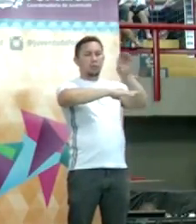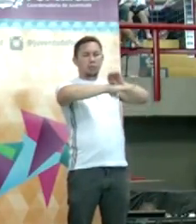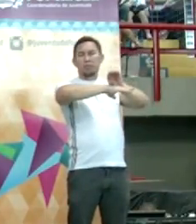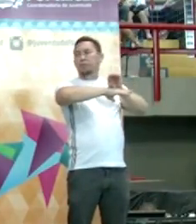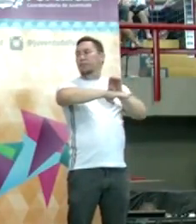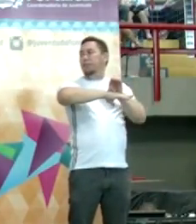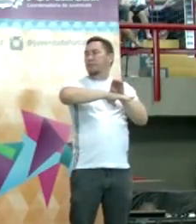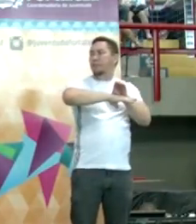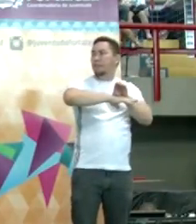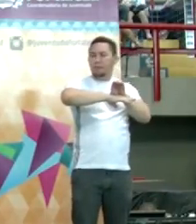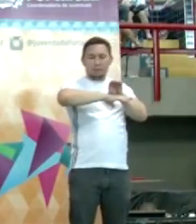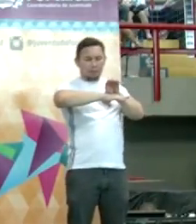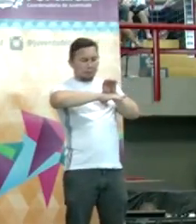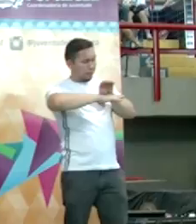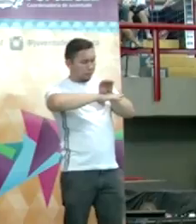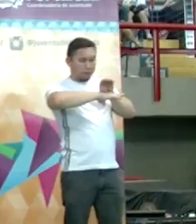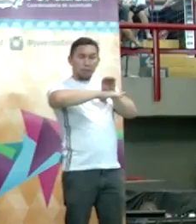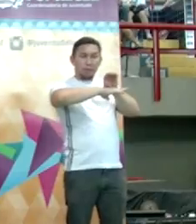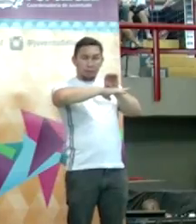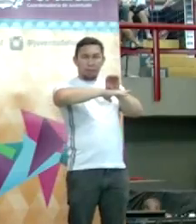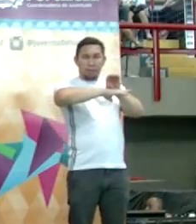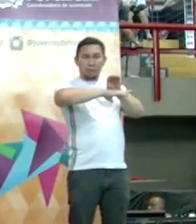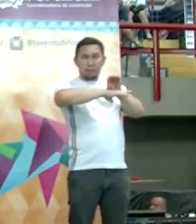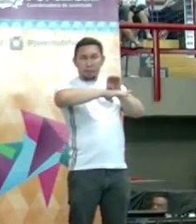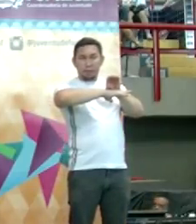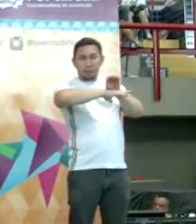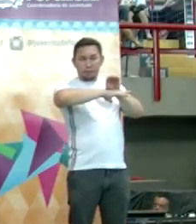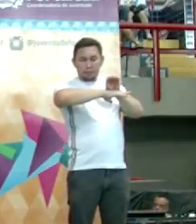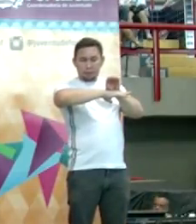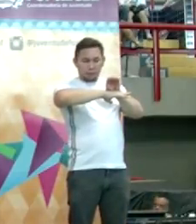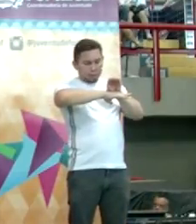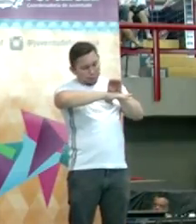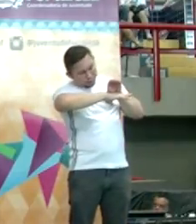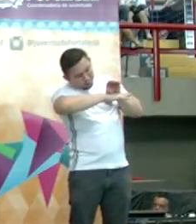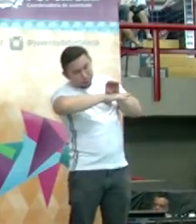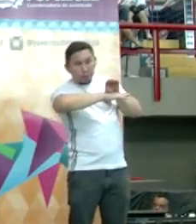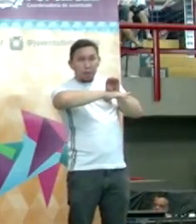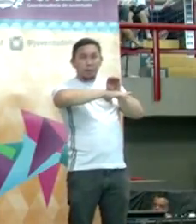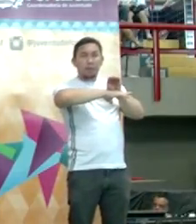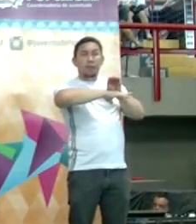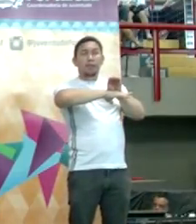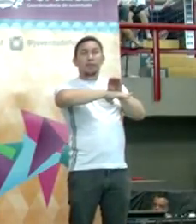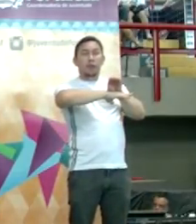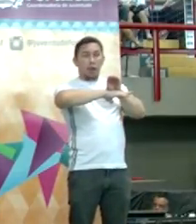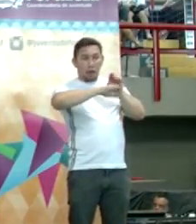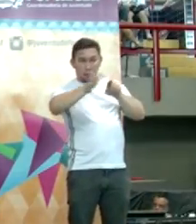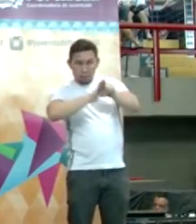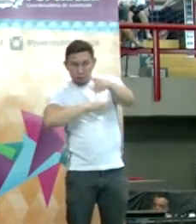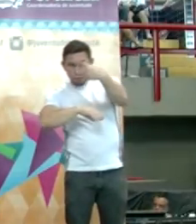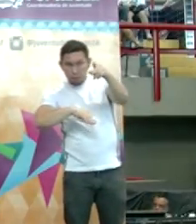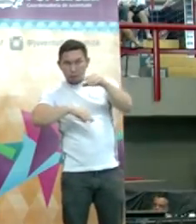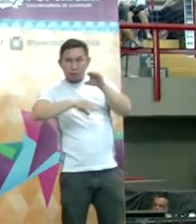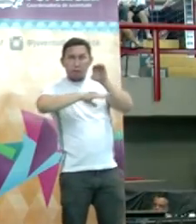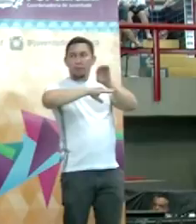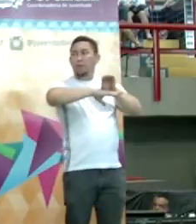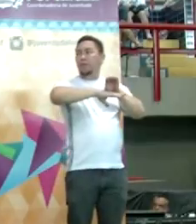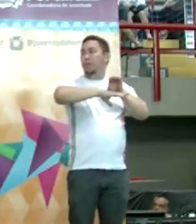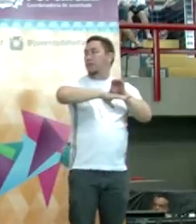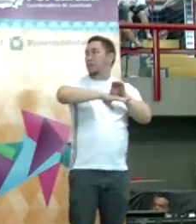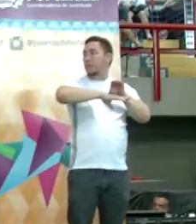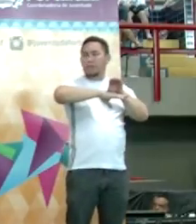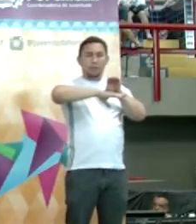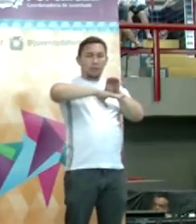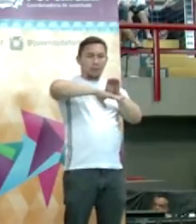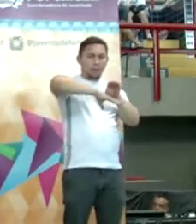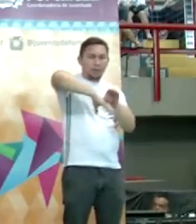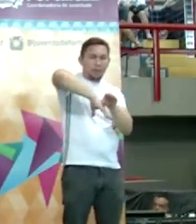Pá, coloquei um objeto sobre o meu braço. Beleza. Aí eu pergunto para você, se eu fizer isso